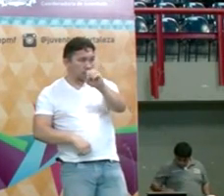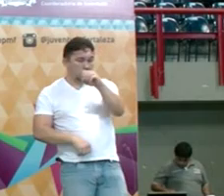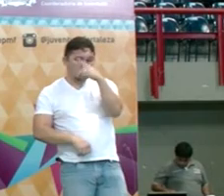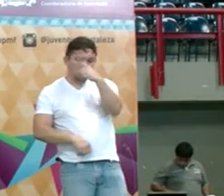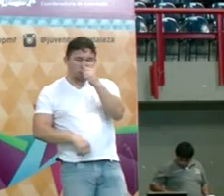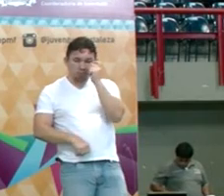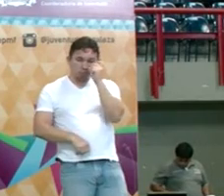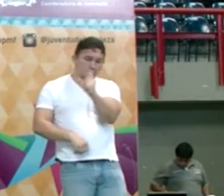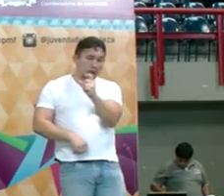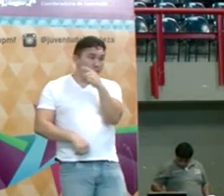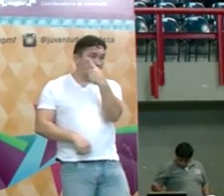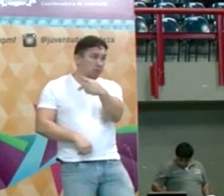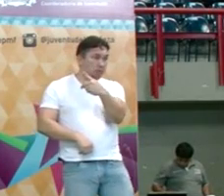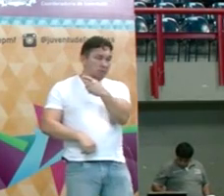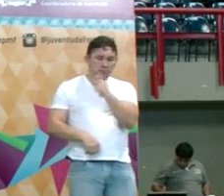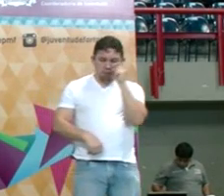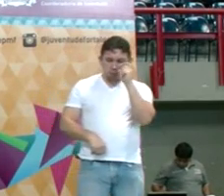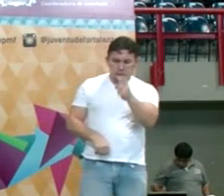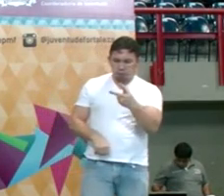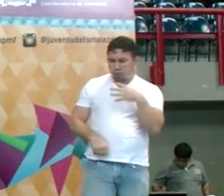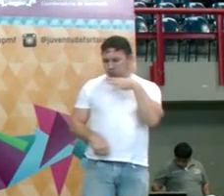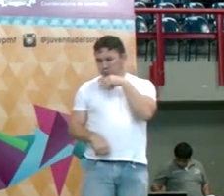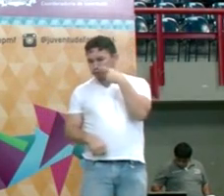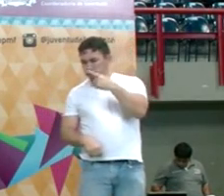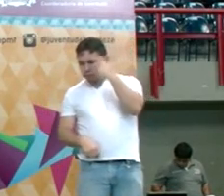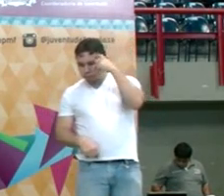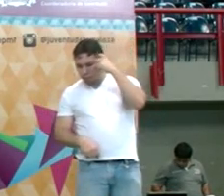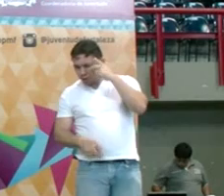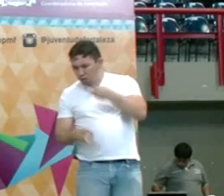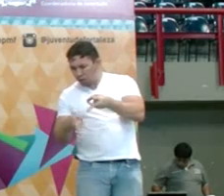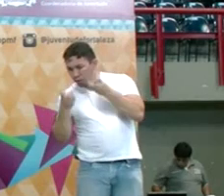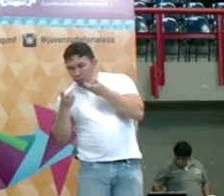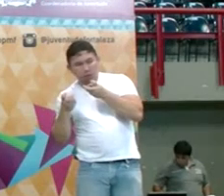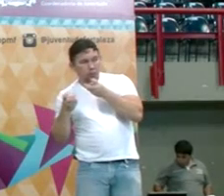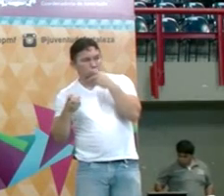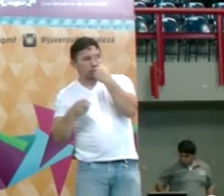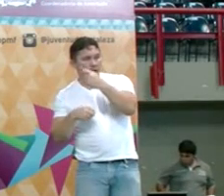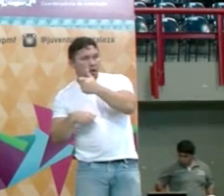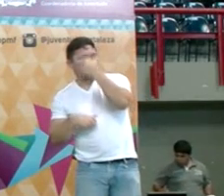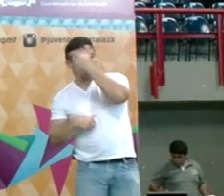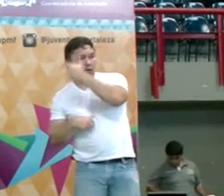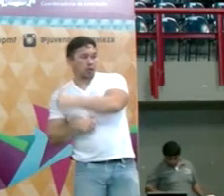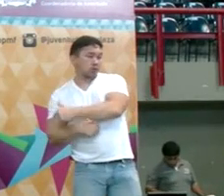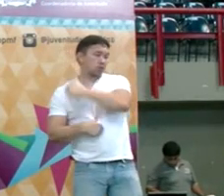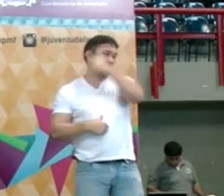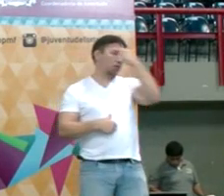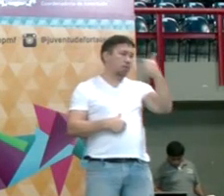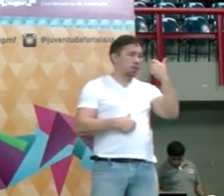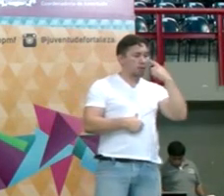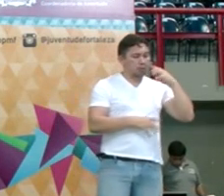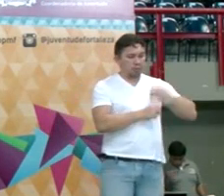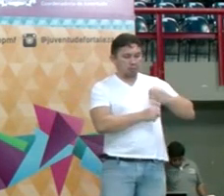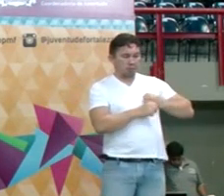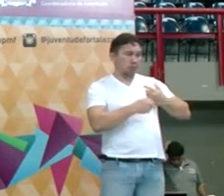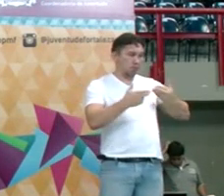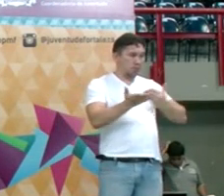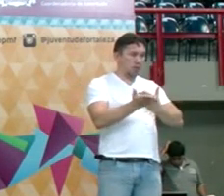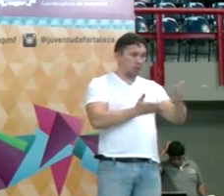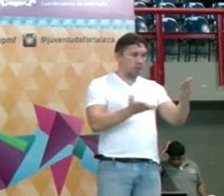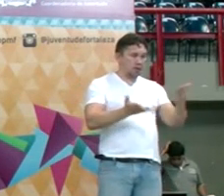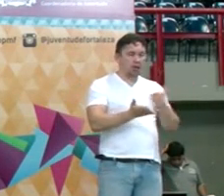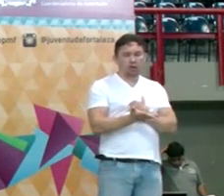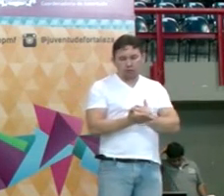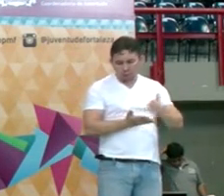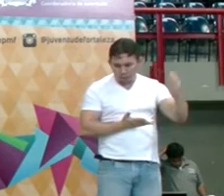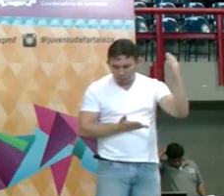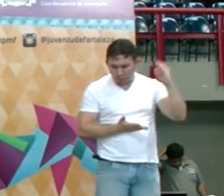assim, a gente não precisa saber tanta coisa, é muito mais questão de bom senso do que qualquer outra coisa, a parte de análise de gráfico, tá bom? Então vamos lá comigo,